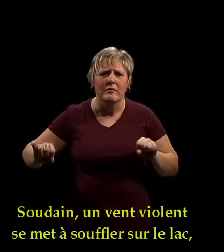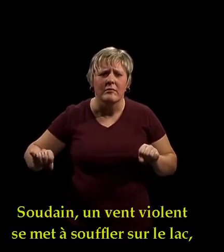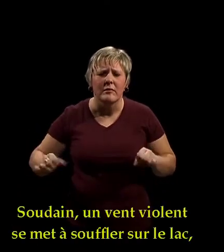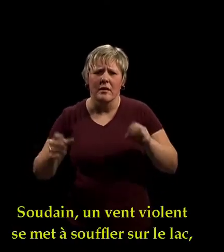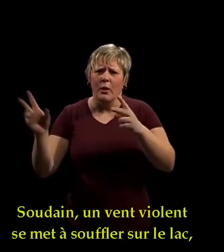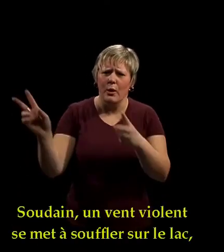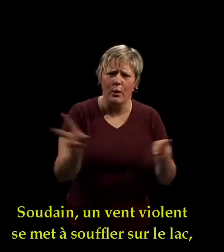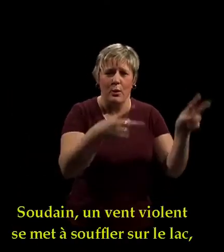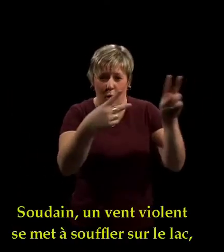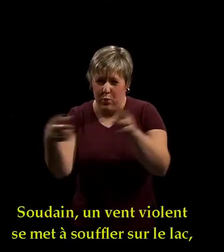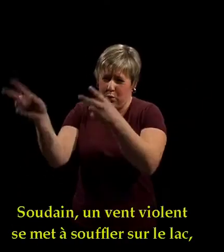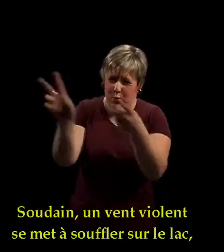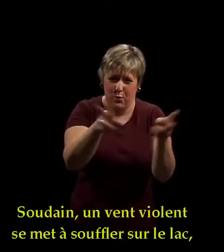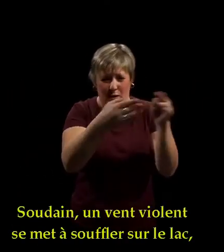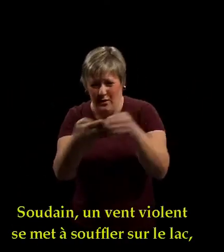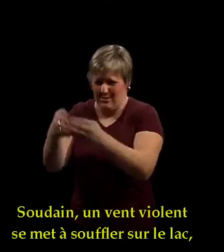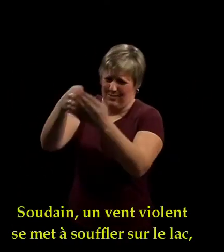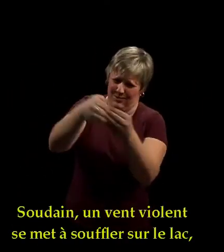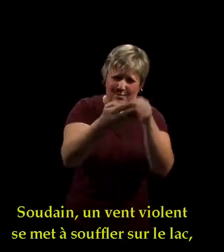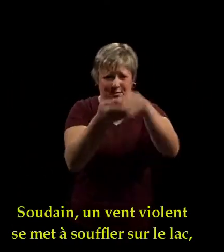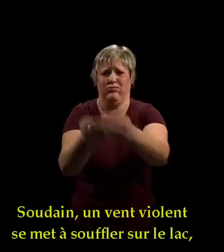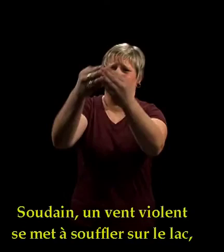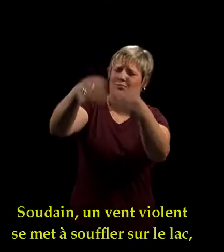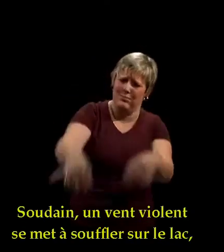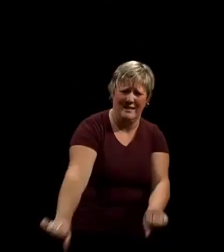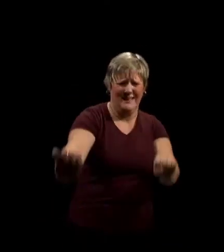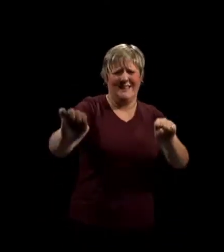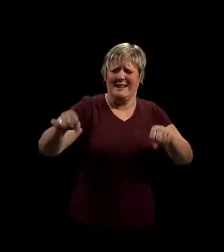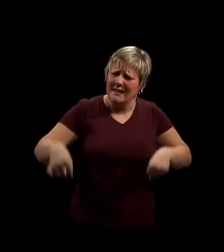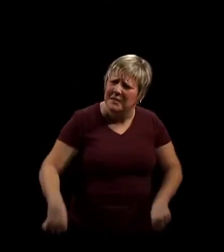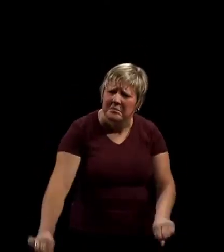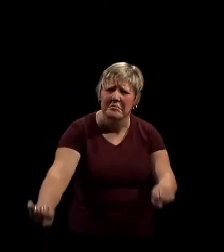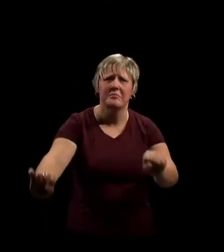Soudain, un vent violent se met à souffler sur le lac.